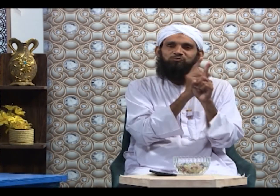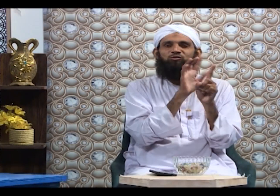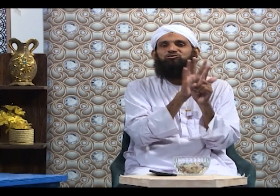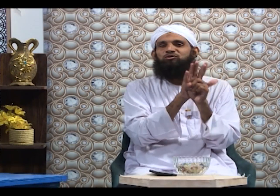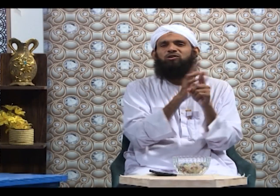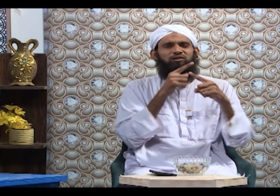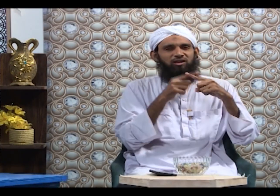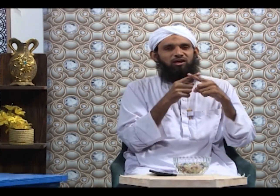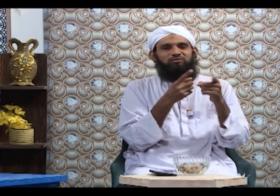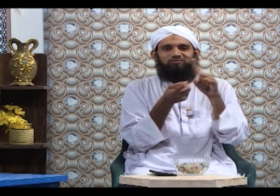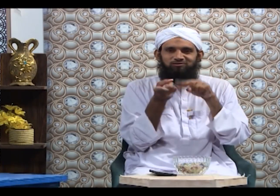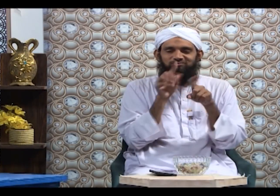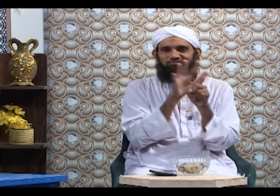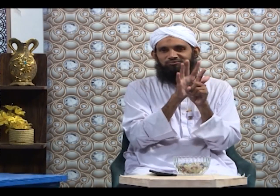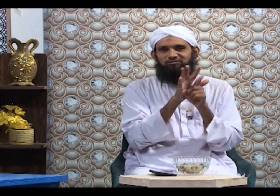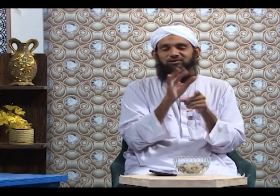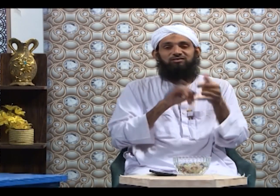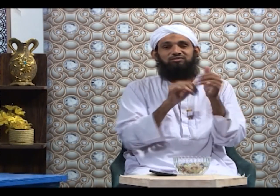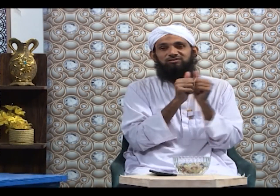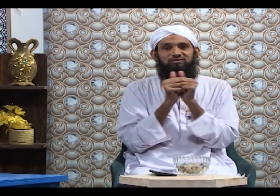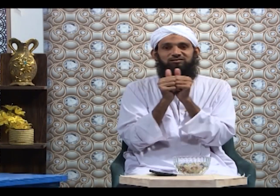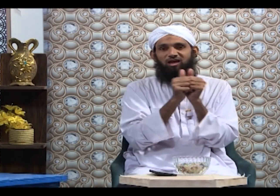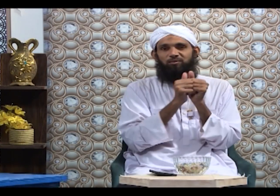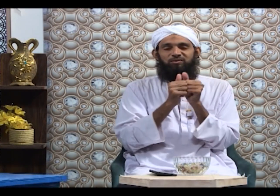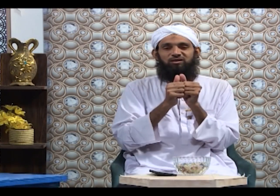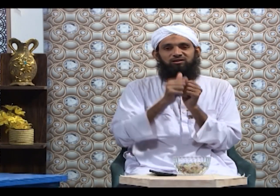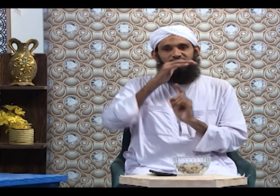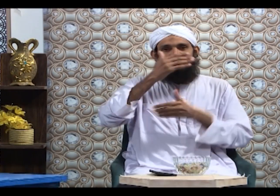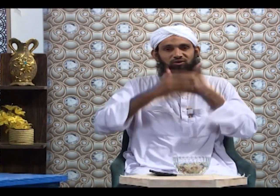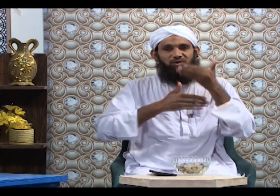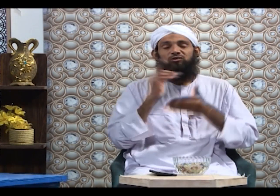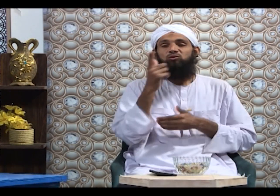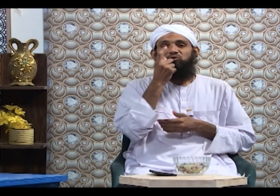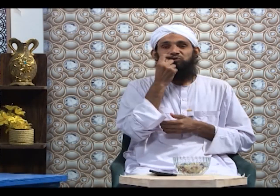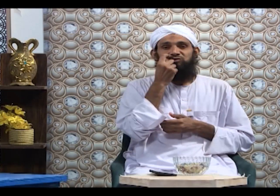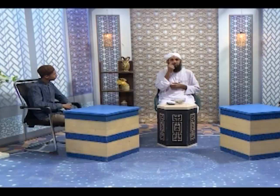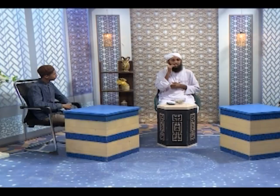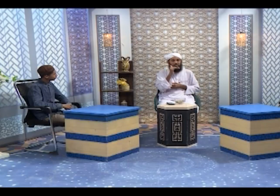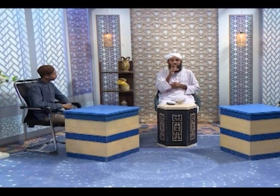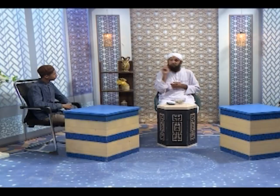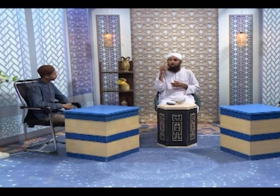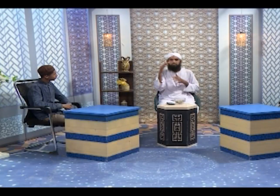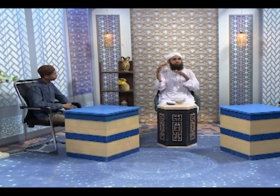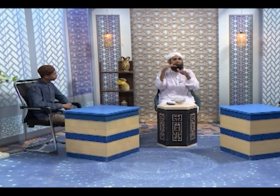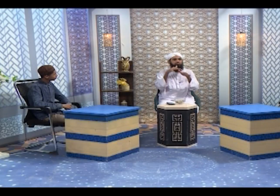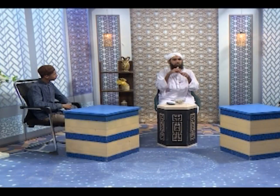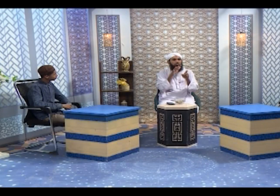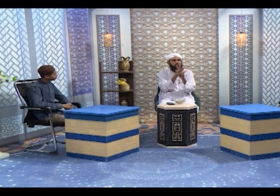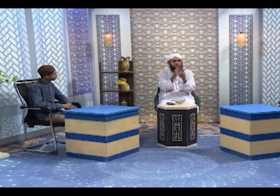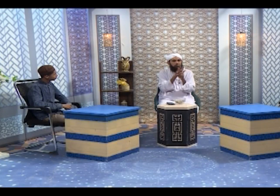ہیں کہ جس نے اپنے بھائی کو سب کے سامنے نصیحت کی اس نے اس کو ذلیل کر دیا، اور جس نے تنہائی میں نصیحت کی اس نے